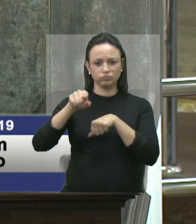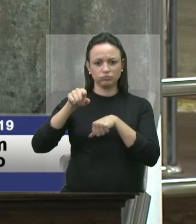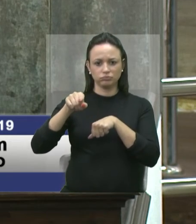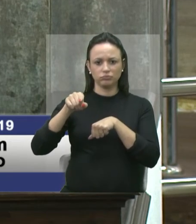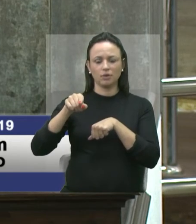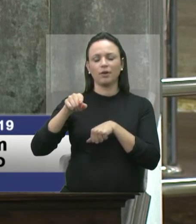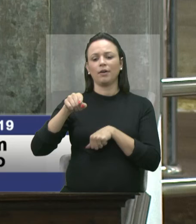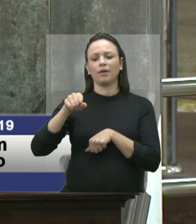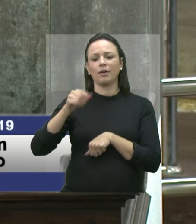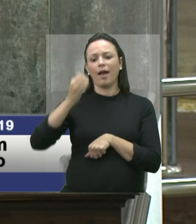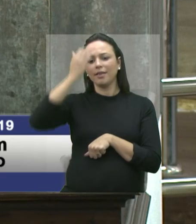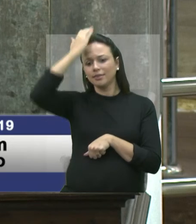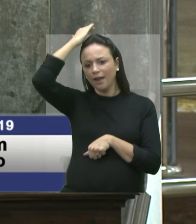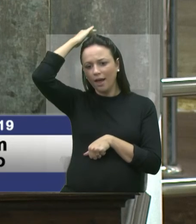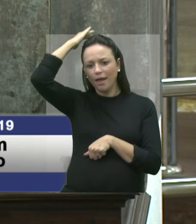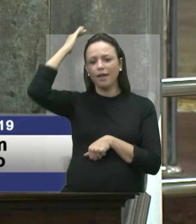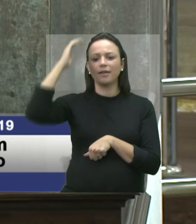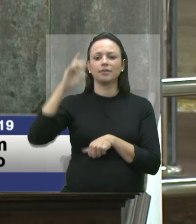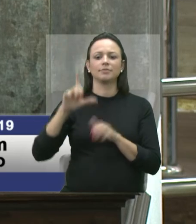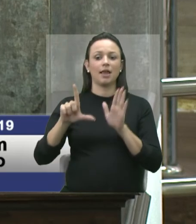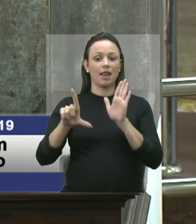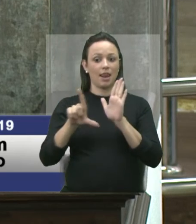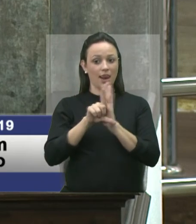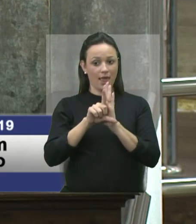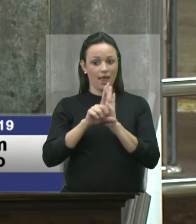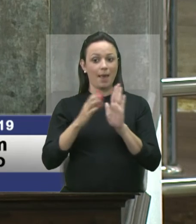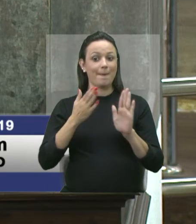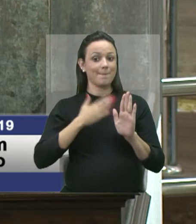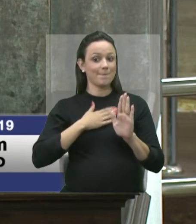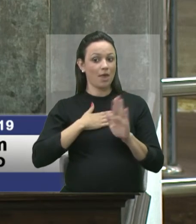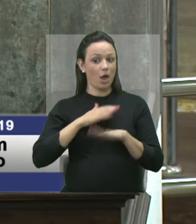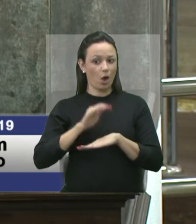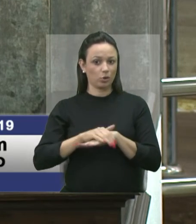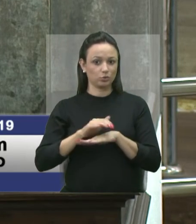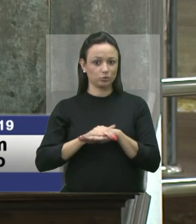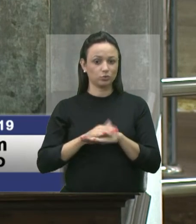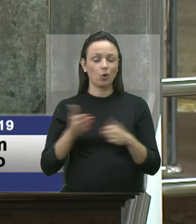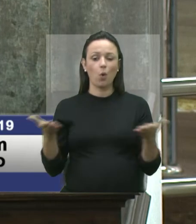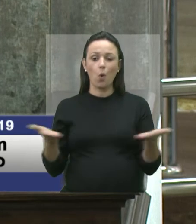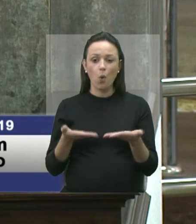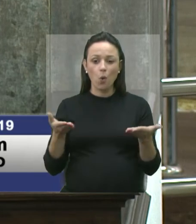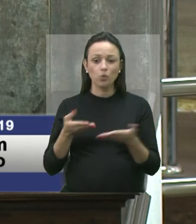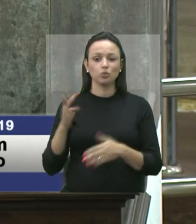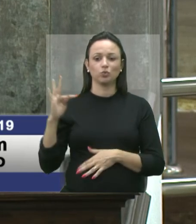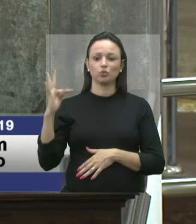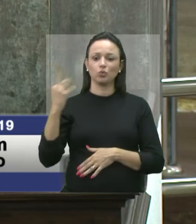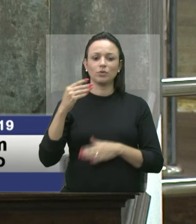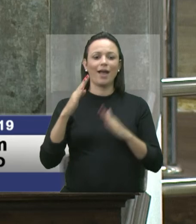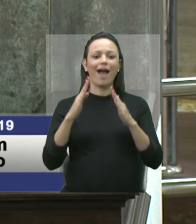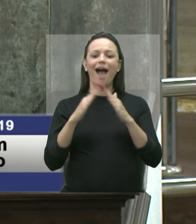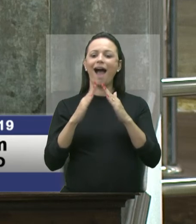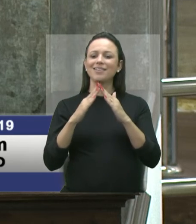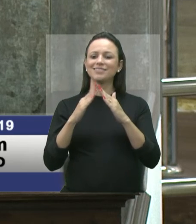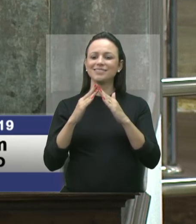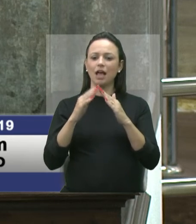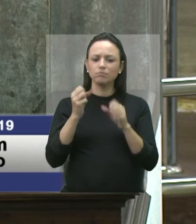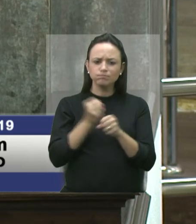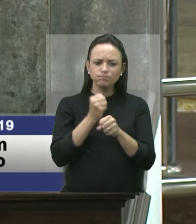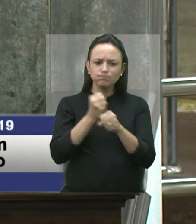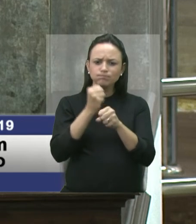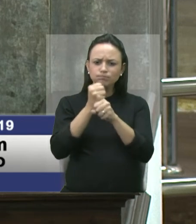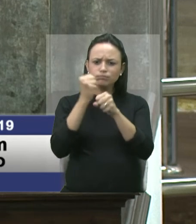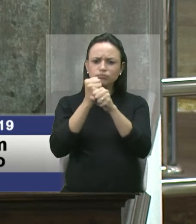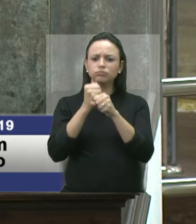município, através de uma lei de minha autoria, André, hoje todas as casas que serão construídas de